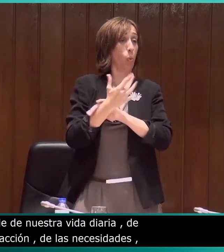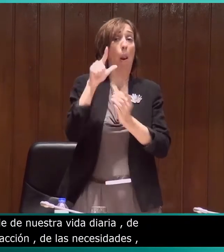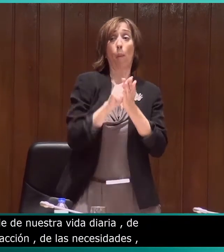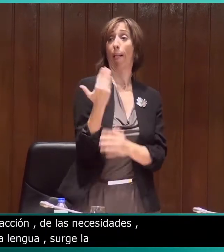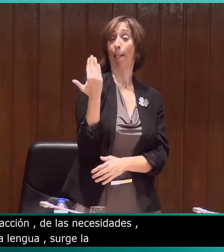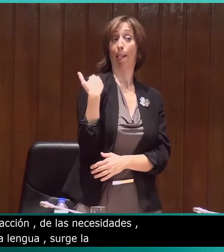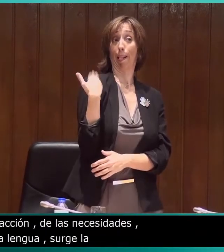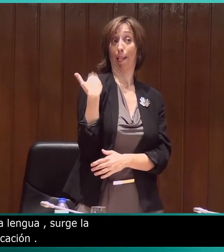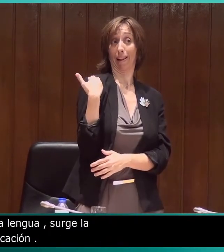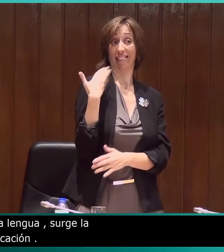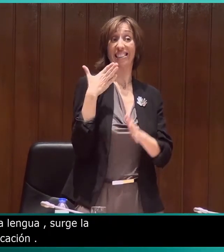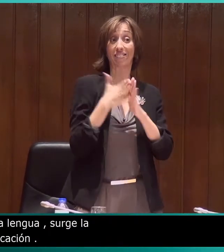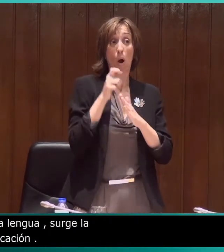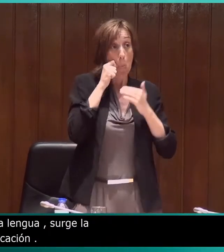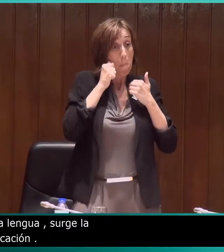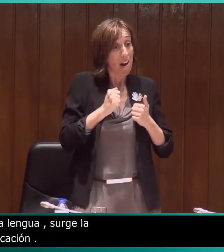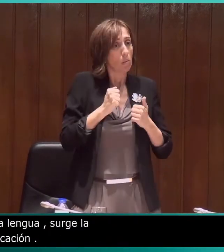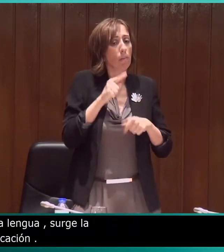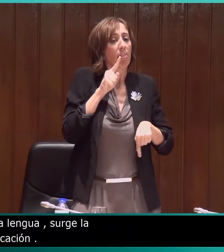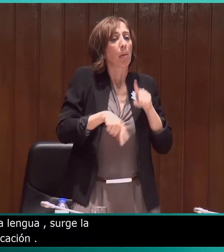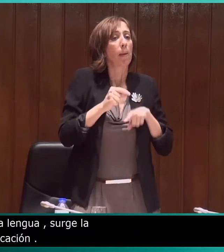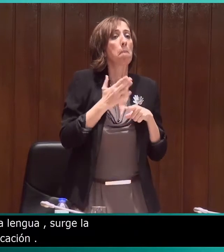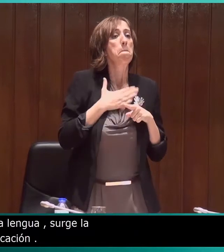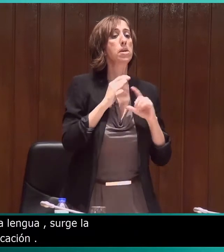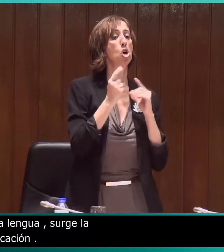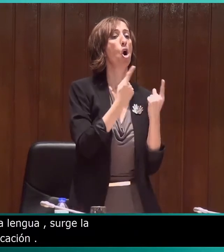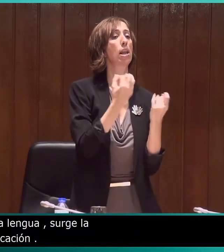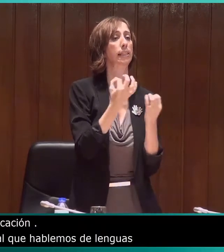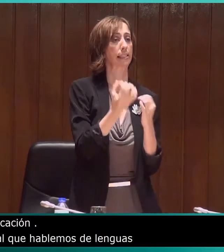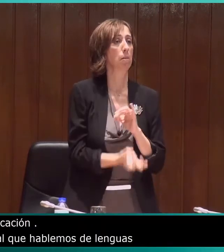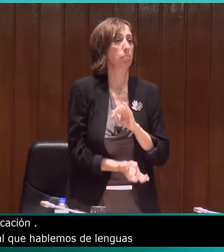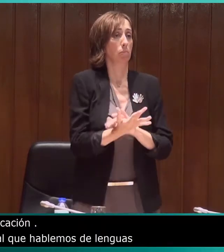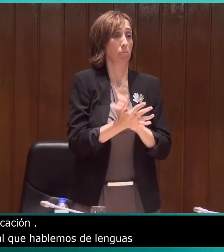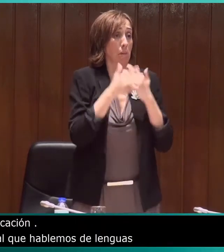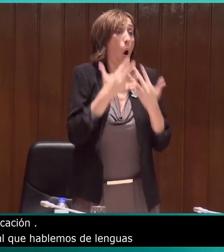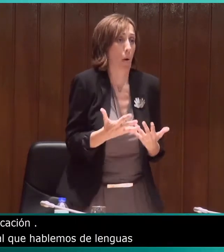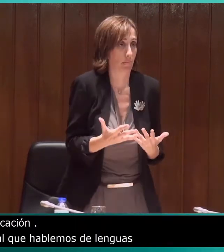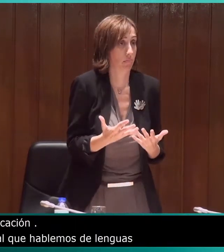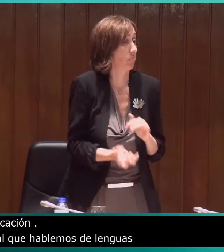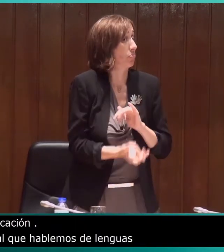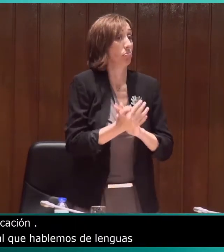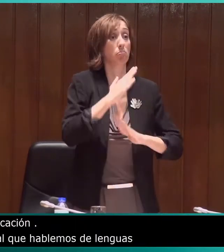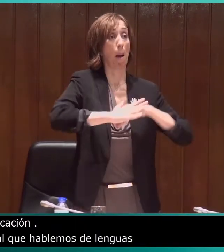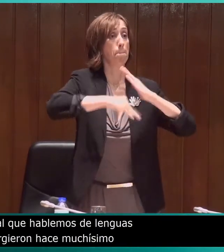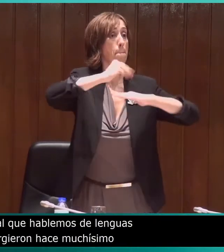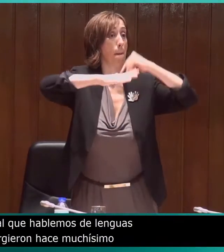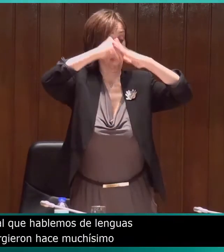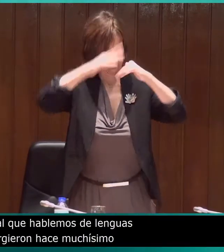lenguas que surgieron hace muchísimo tiempo o Lenguas que hayan surgido hace poco dependiendo de las necesidades del ser humano va